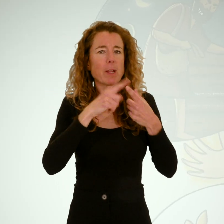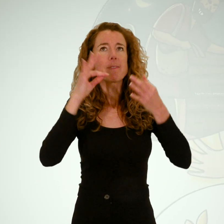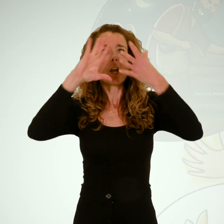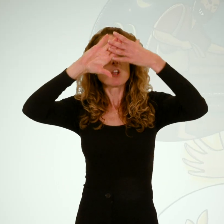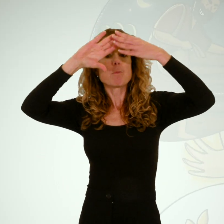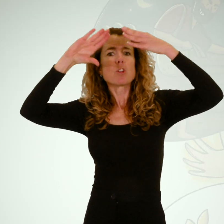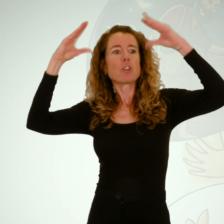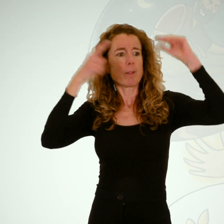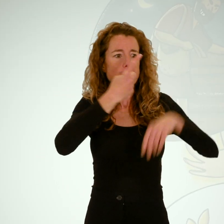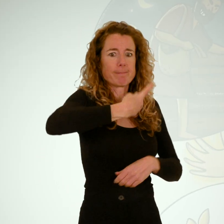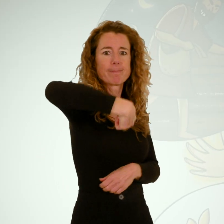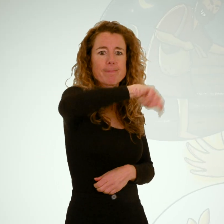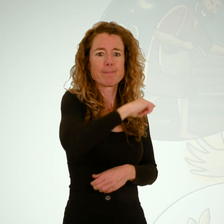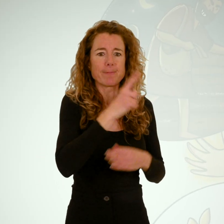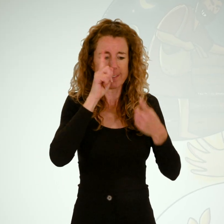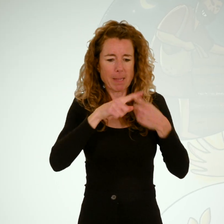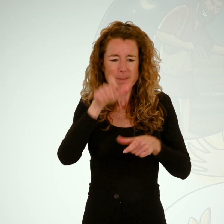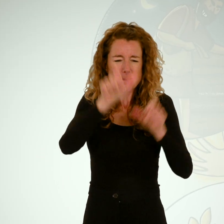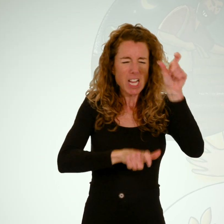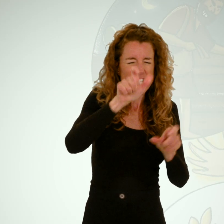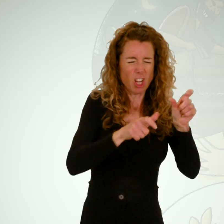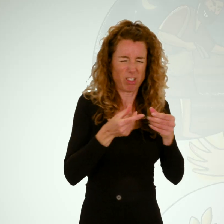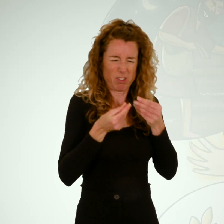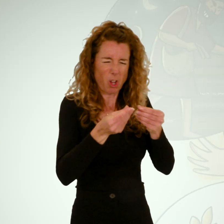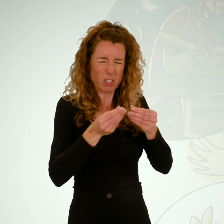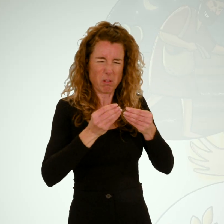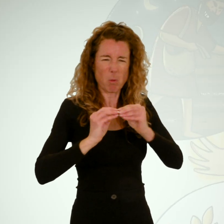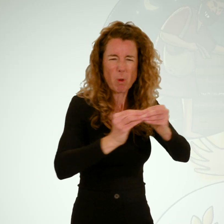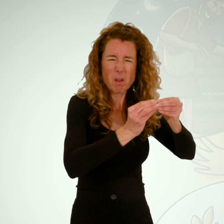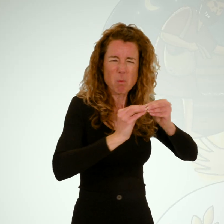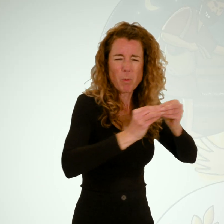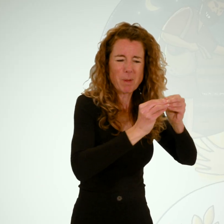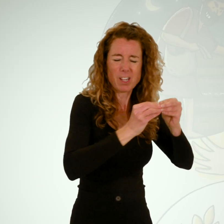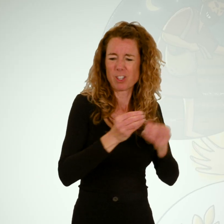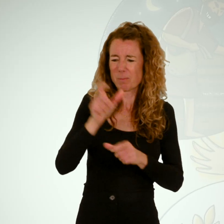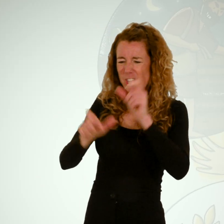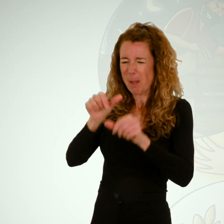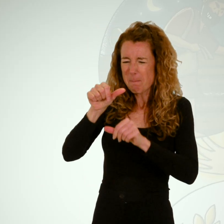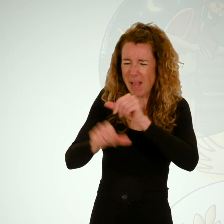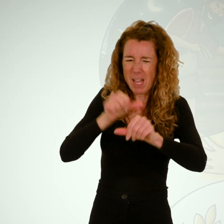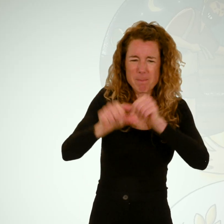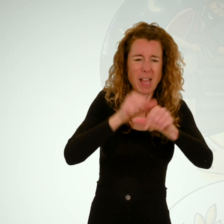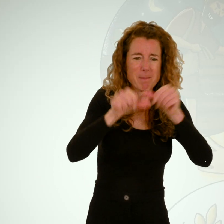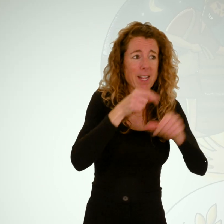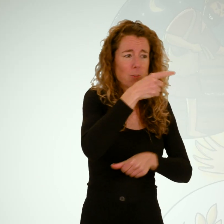Ils enlèveront de son royaume tous ceux qui font tomber les autres dans le péché et tous ceux qui font le